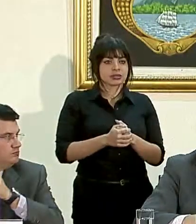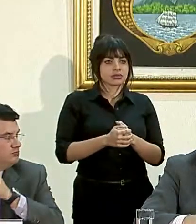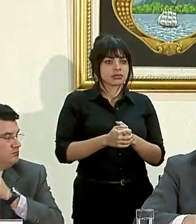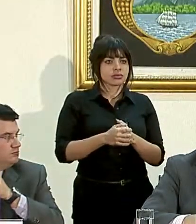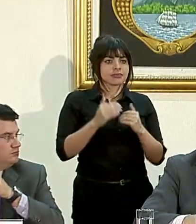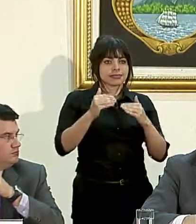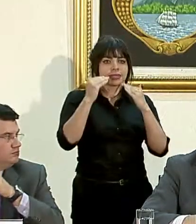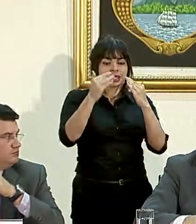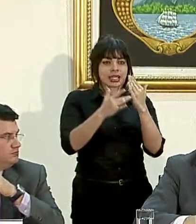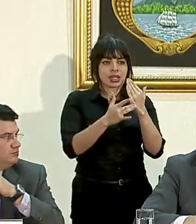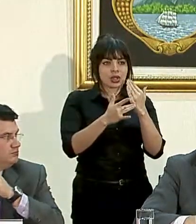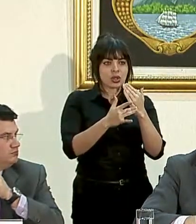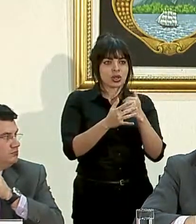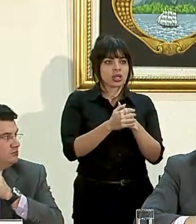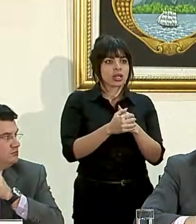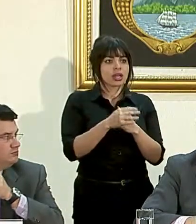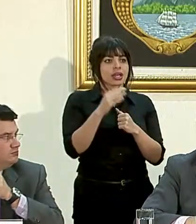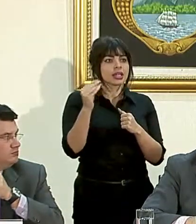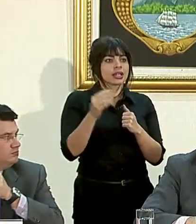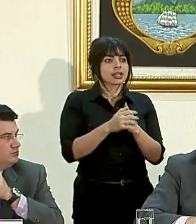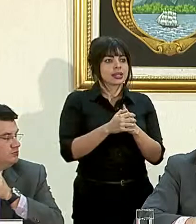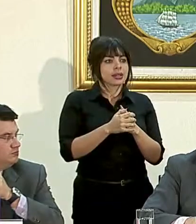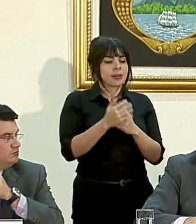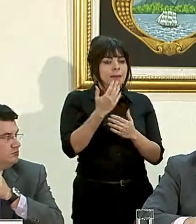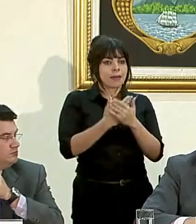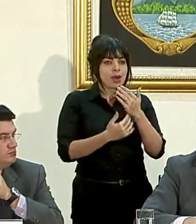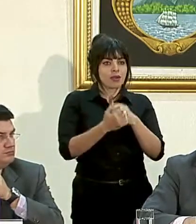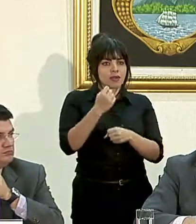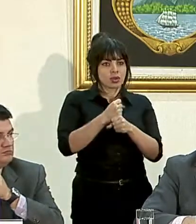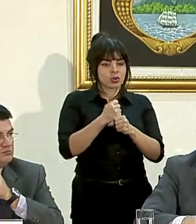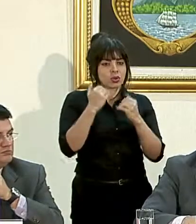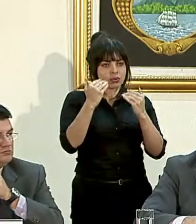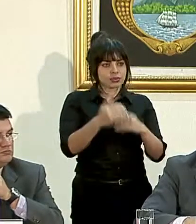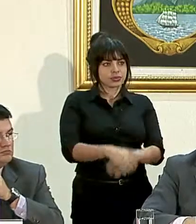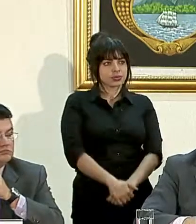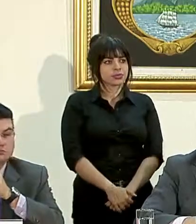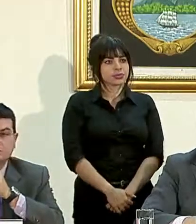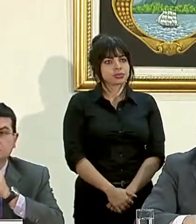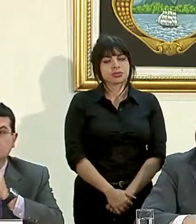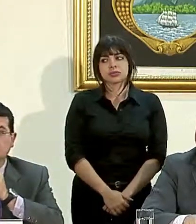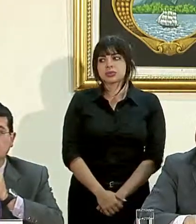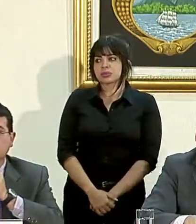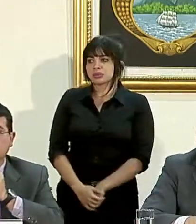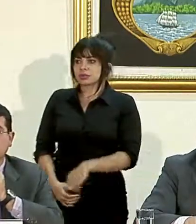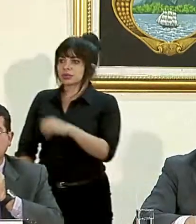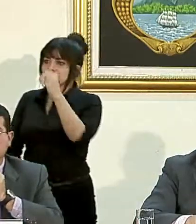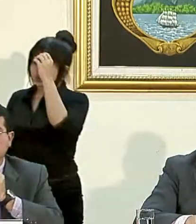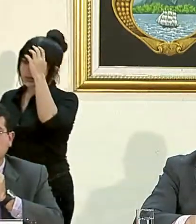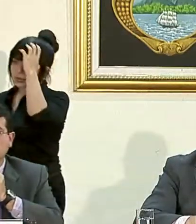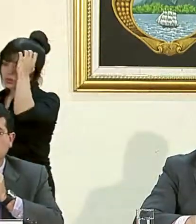alta tecnología y de manufactura avanzada. Yarmon, de Prensa Libre.